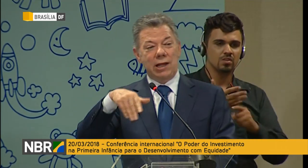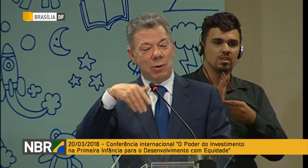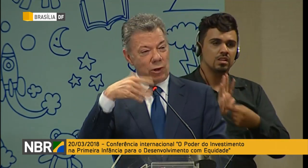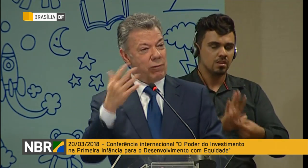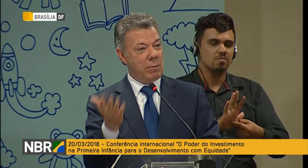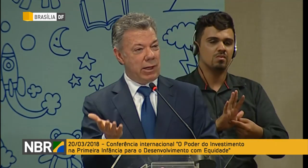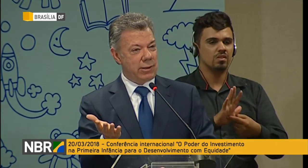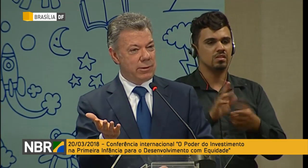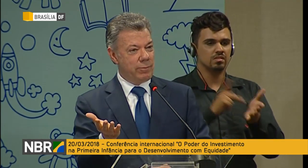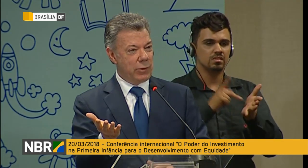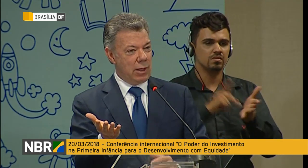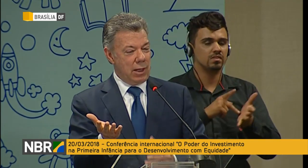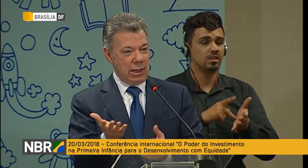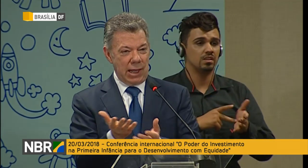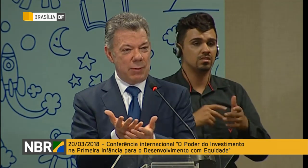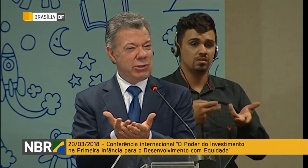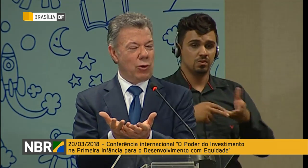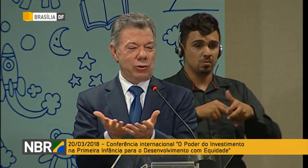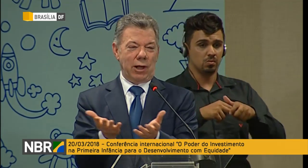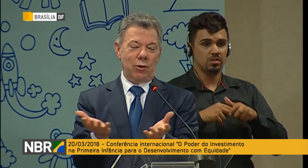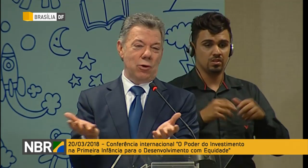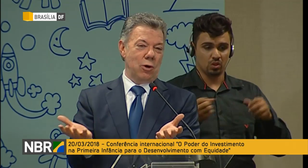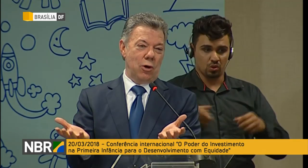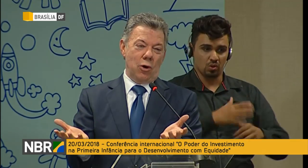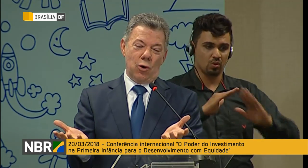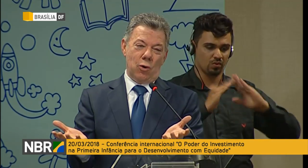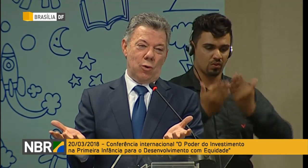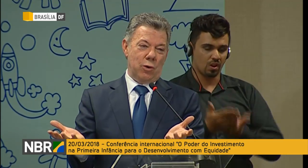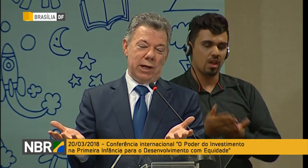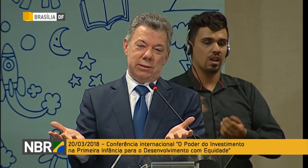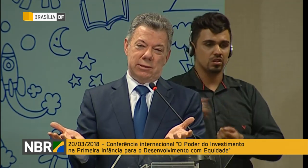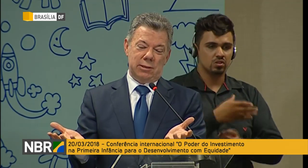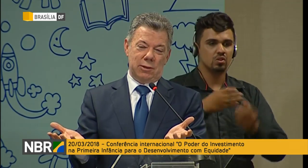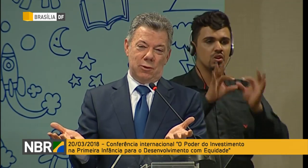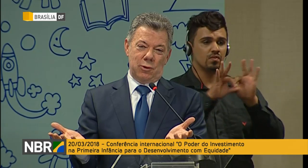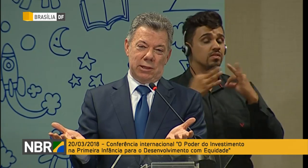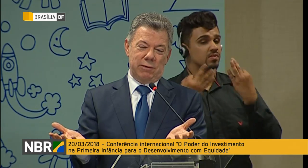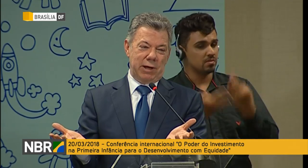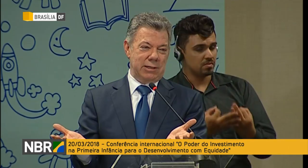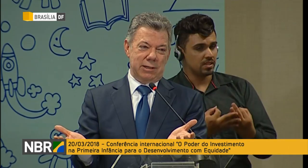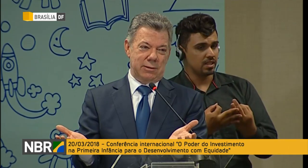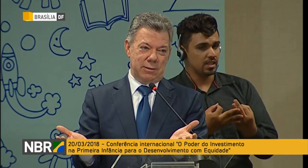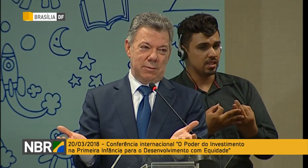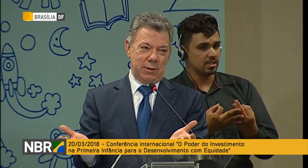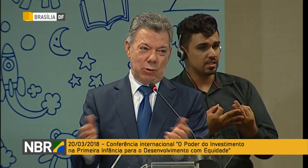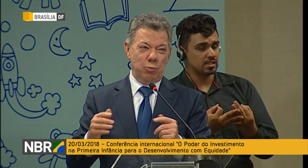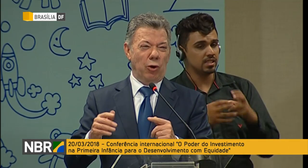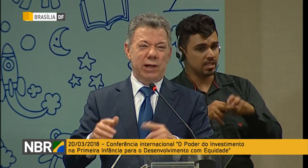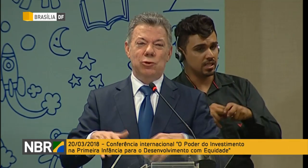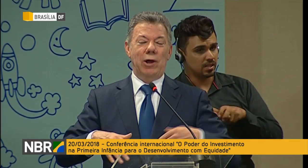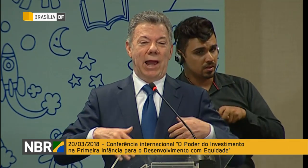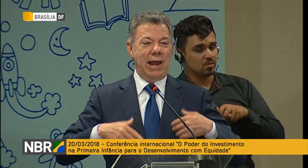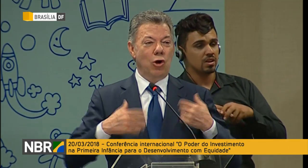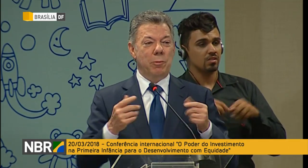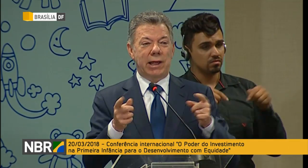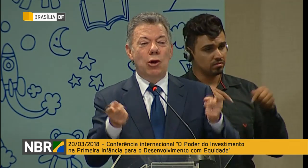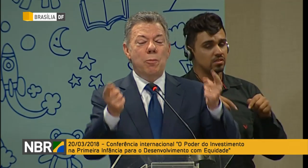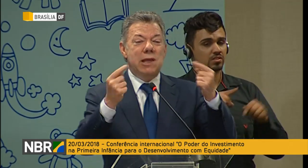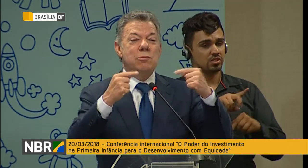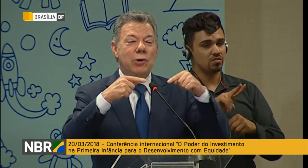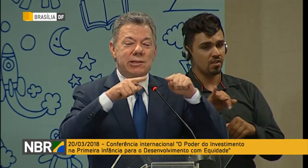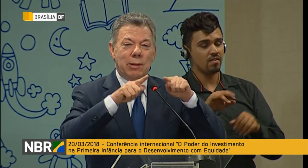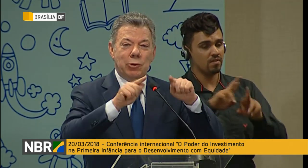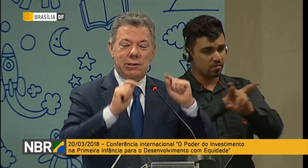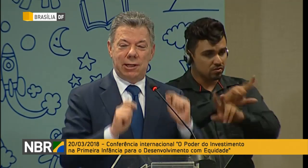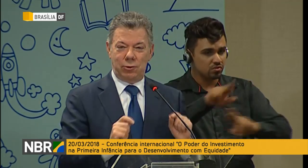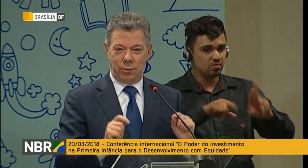ter, digamos, novos colégios, novas famílias. E assim nós encontramos diferenças de